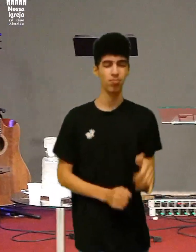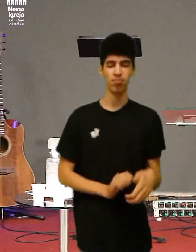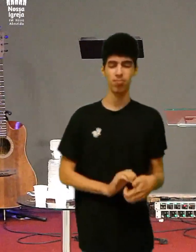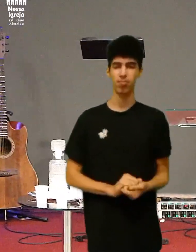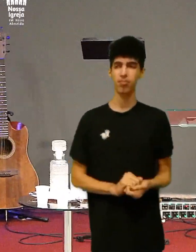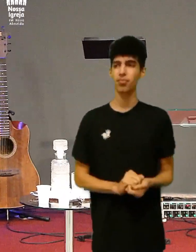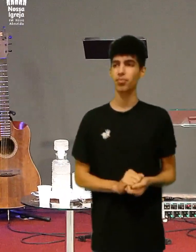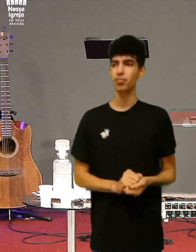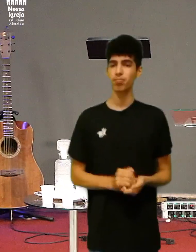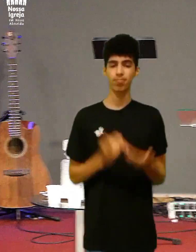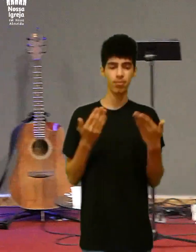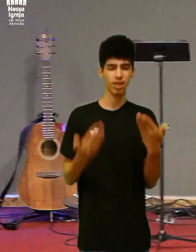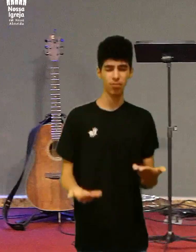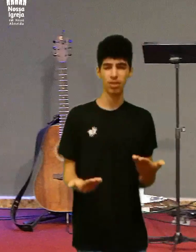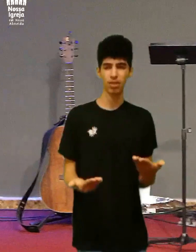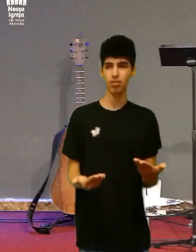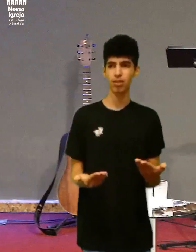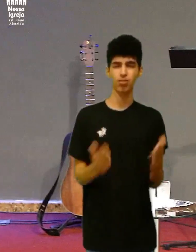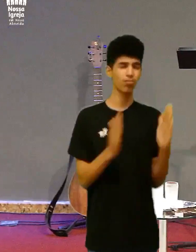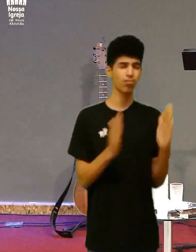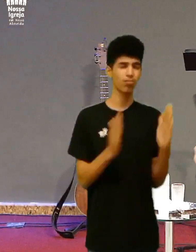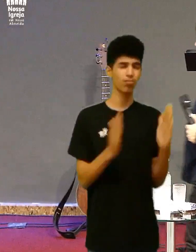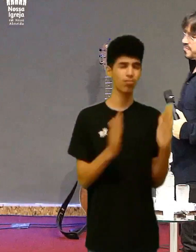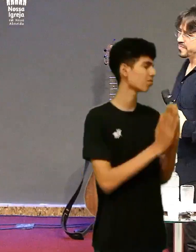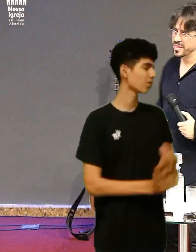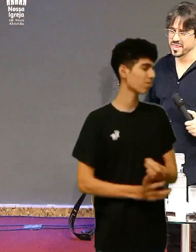um reavivamento.